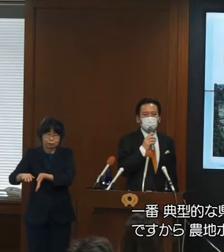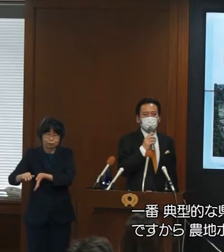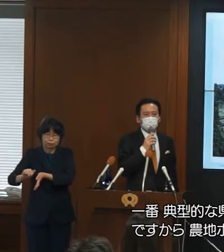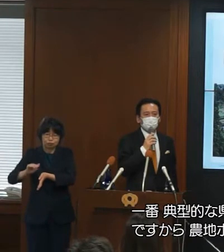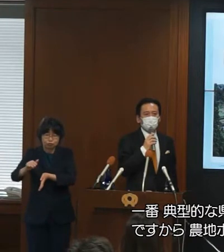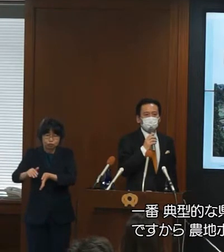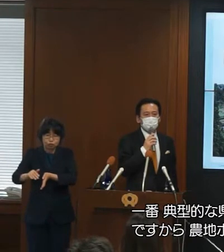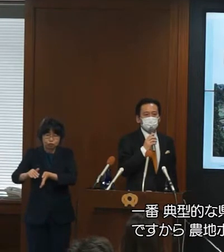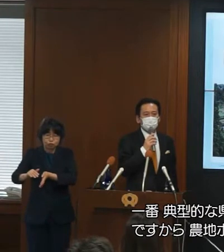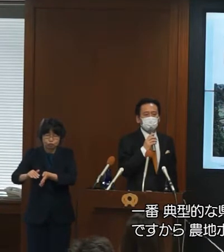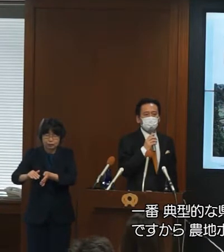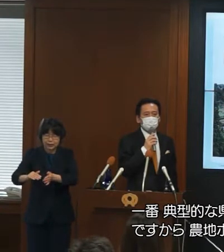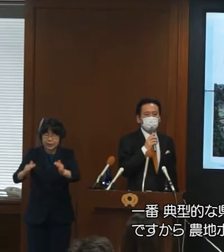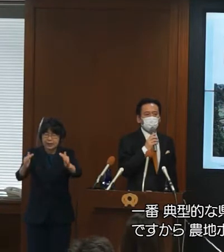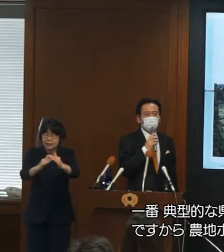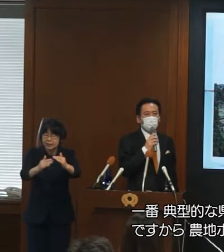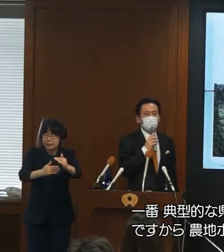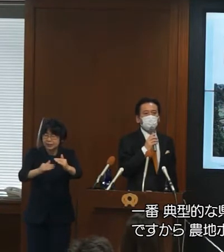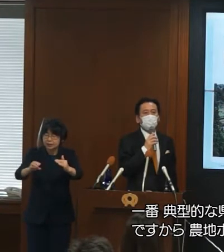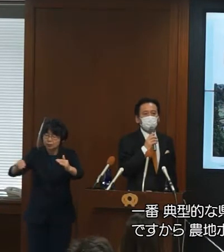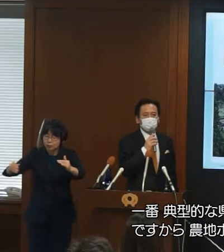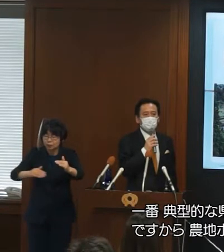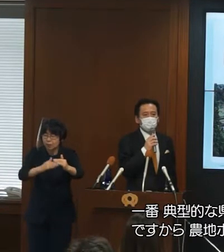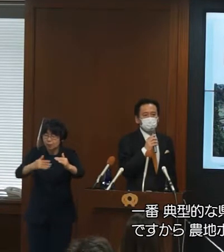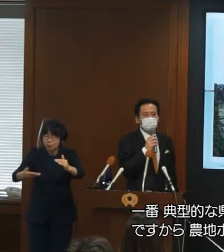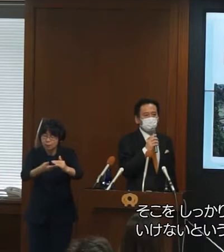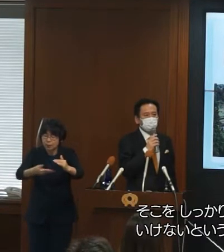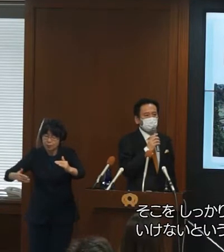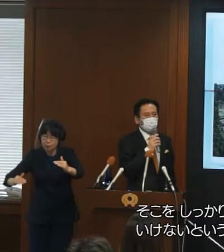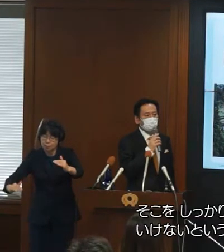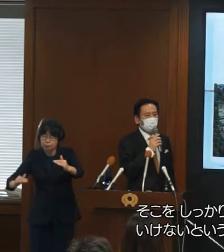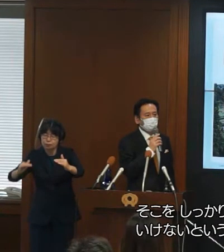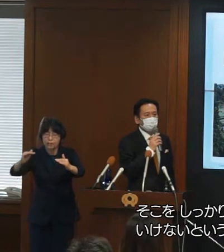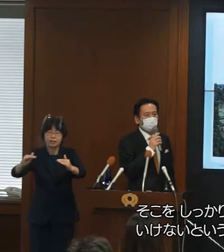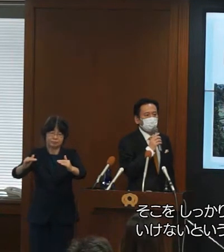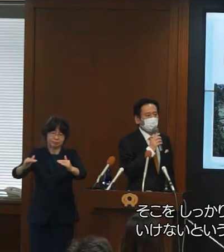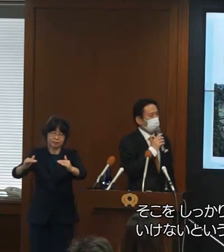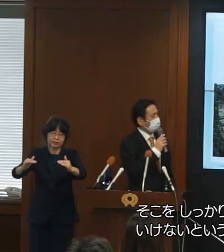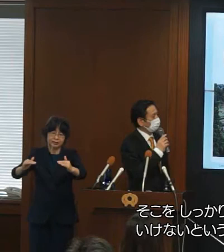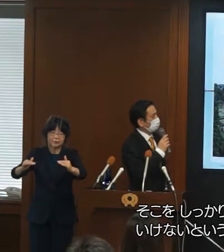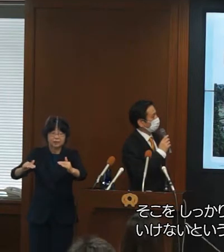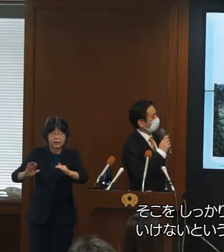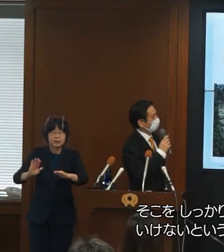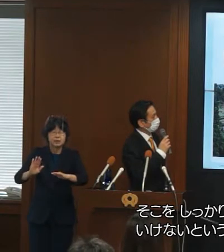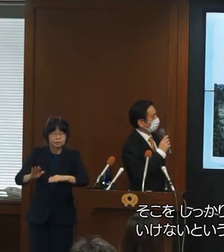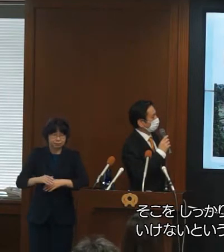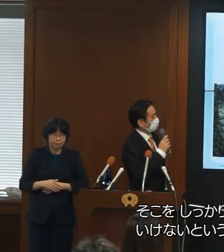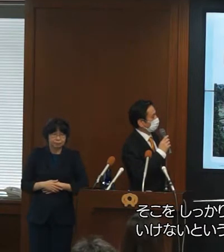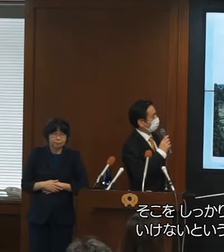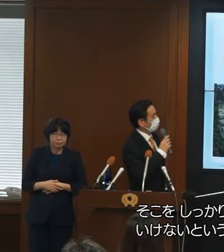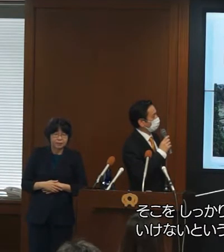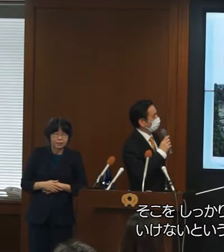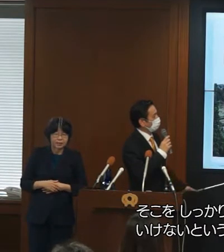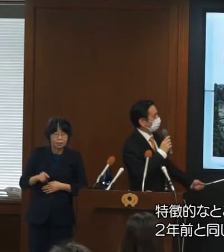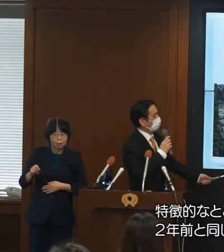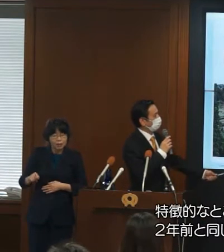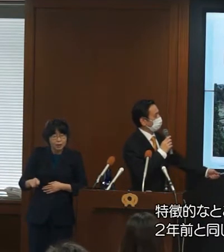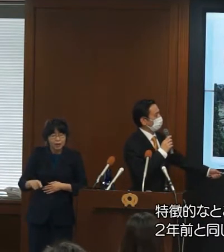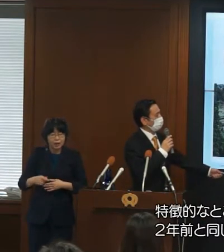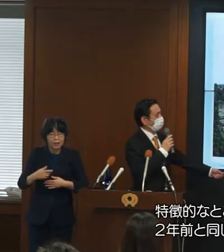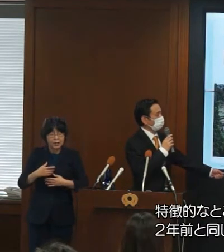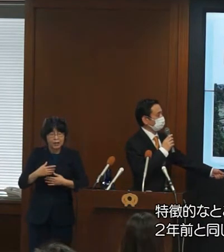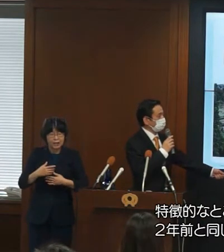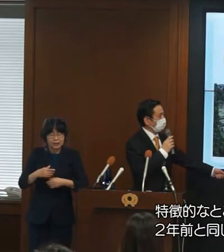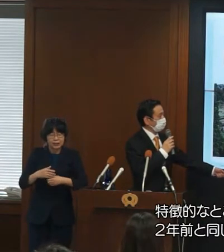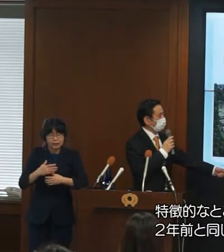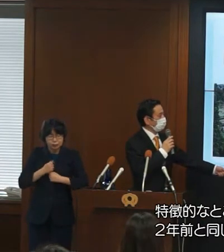だということであります。ですから日本一ポンプの多い県です。そこをしっかりと対応しなければいけないということが特に特徴的